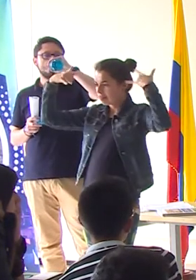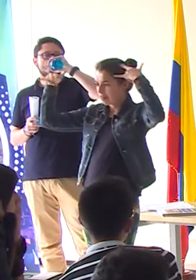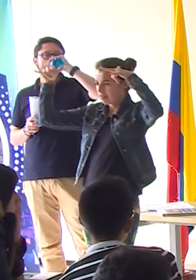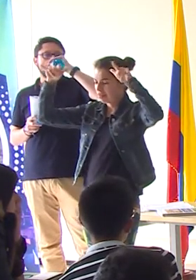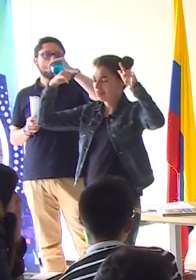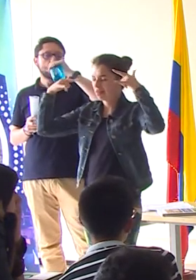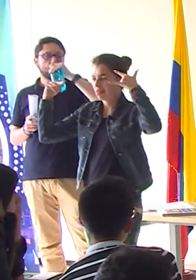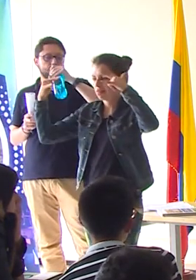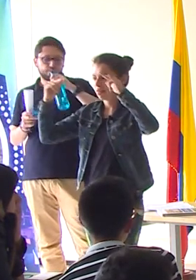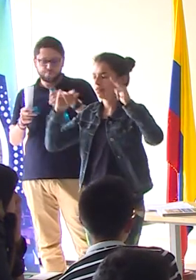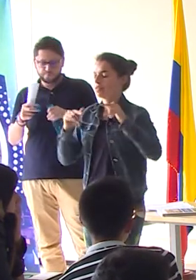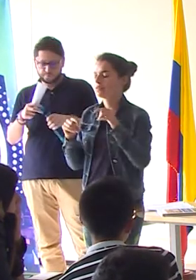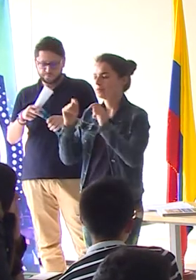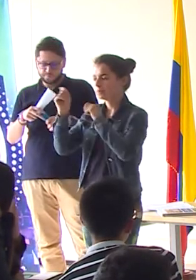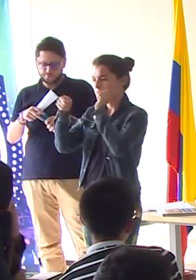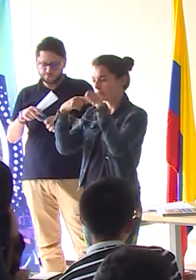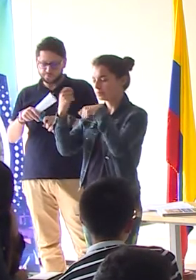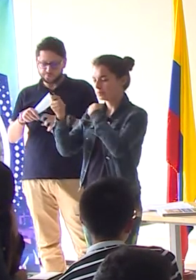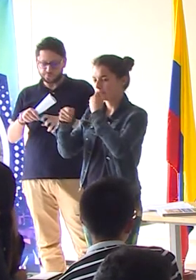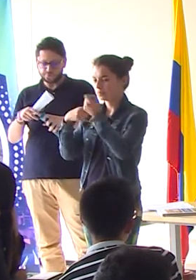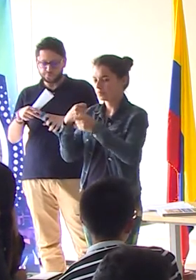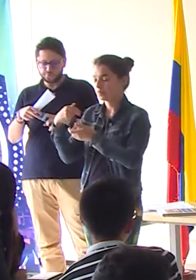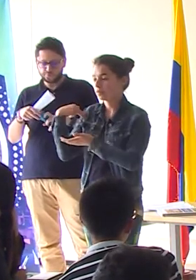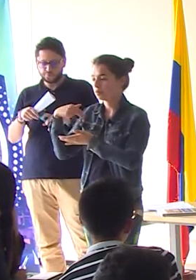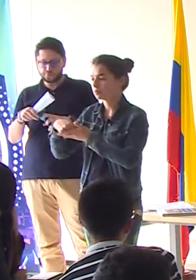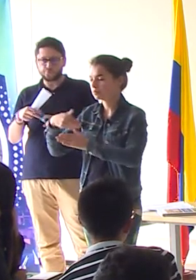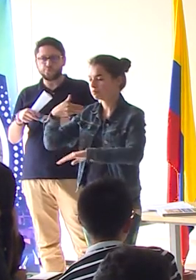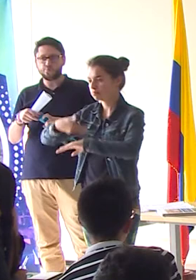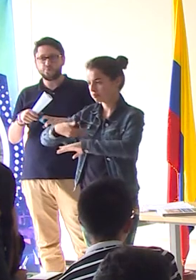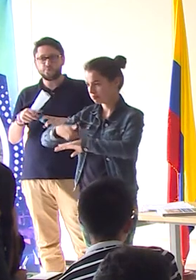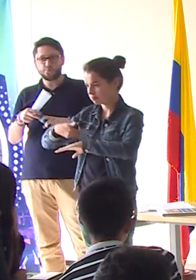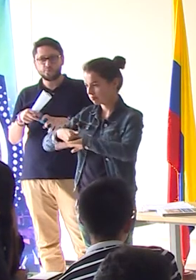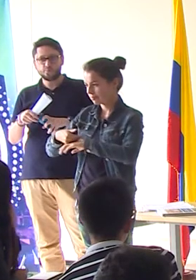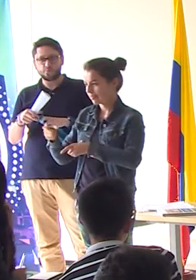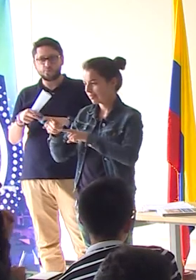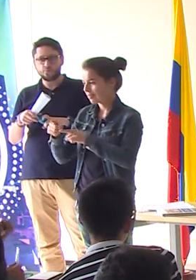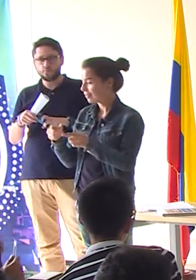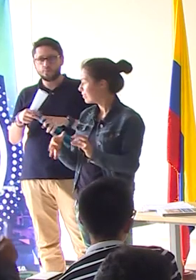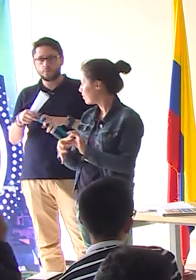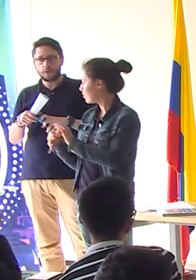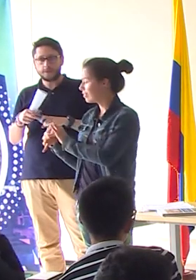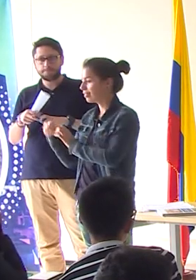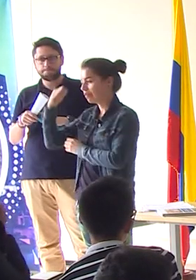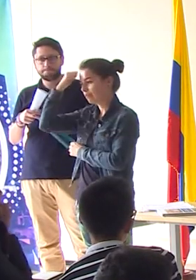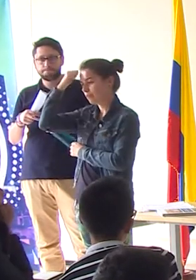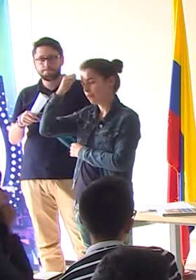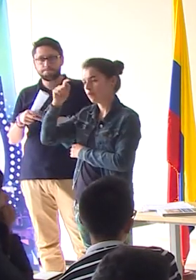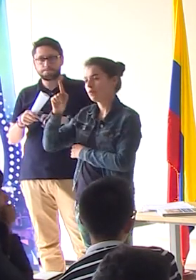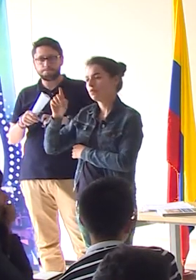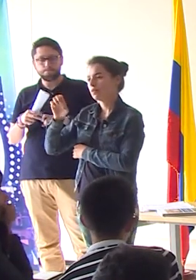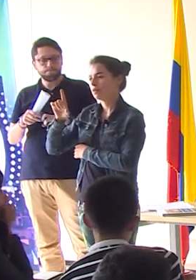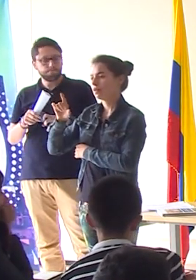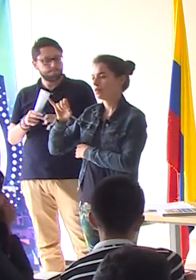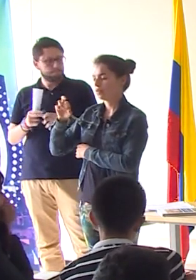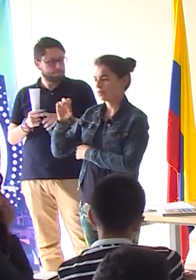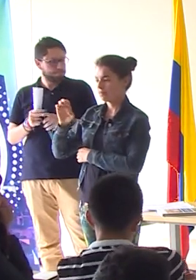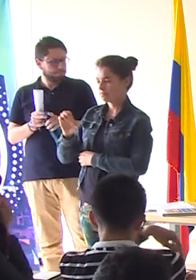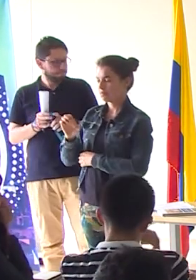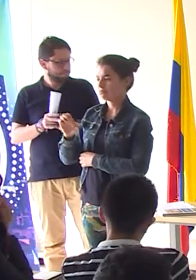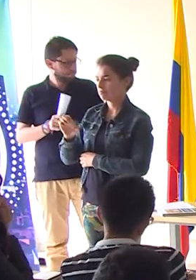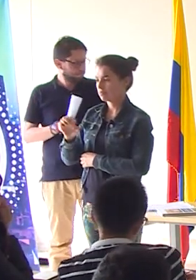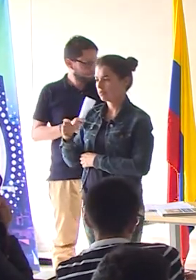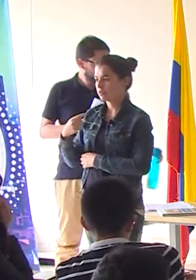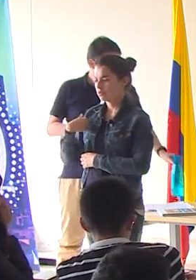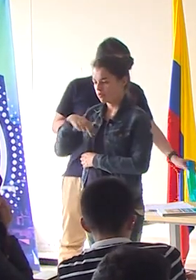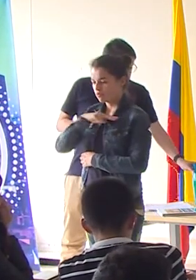y también entonces lo que nos propone es asumirnos como decía el profesor felipe también como actores como líderes como potenciales